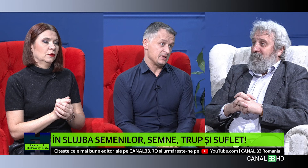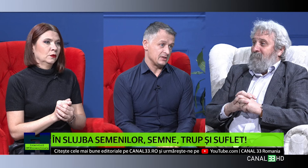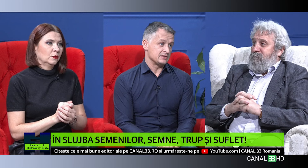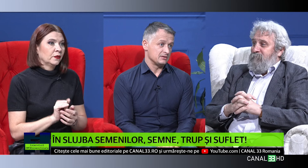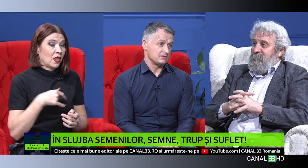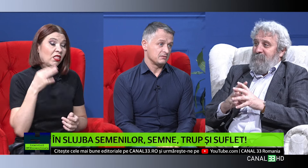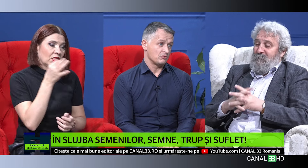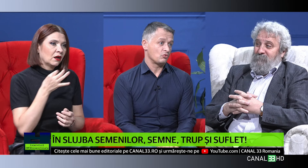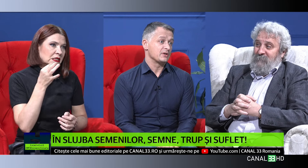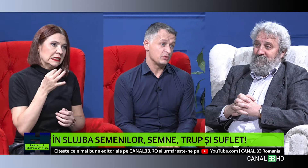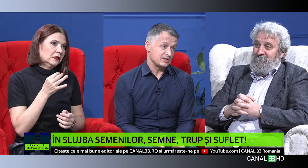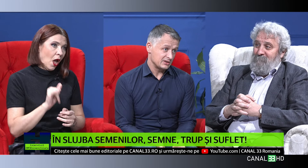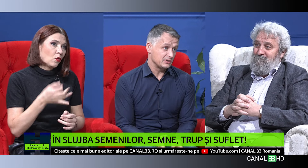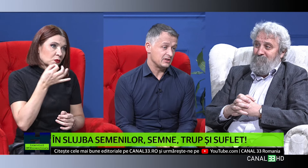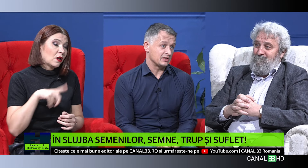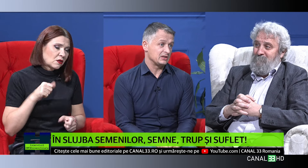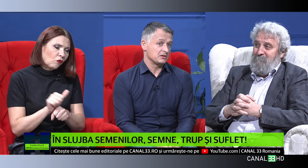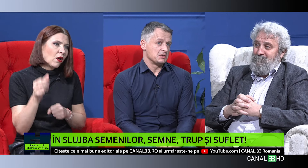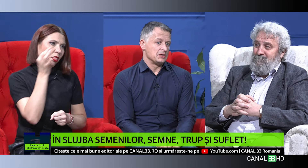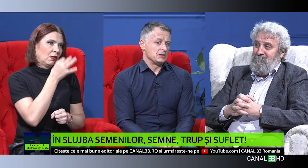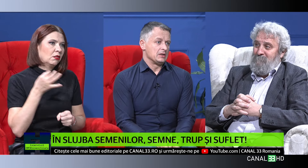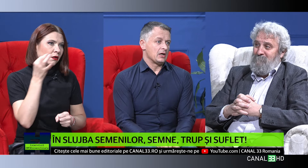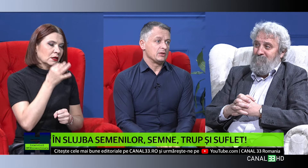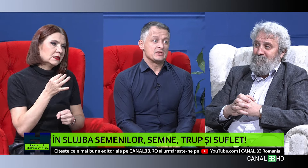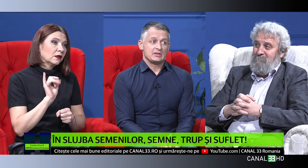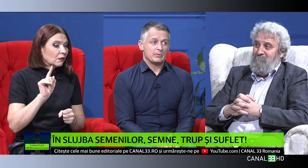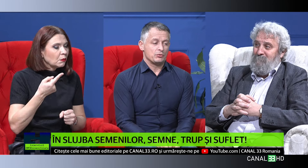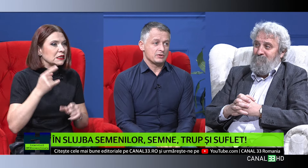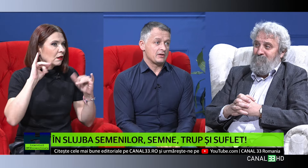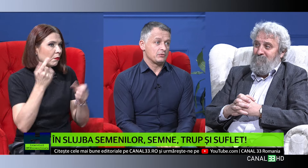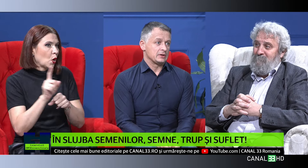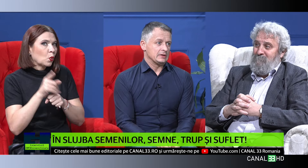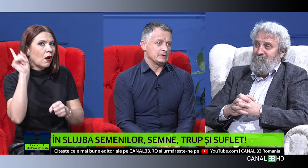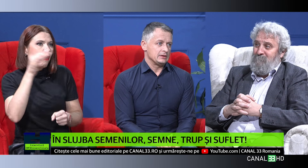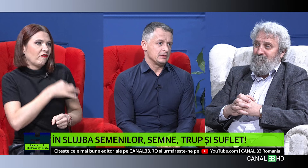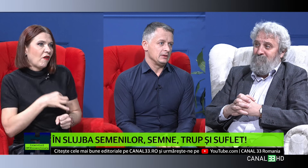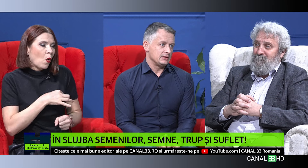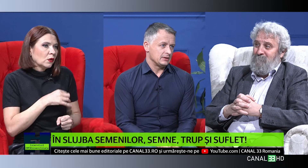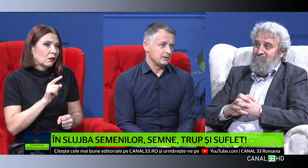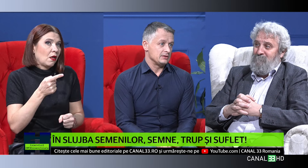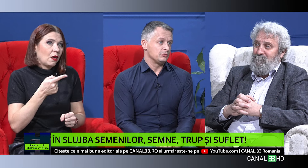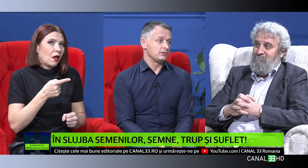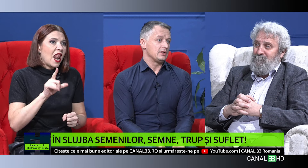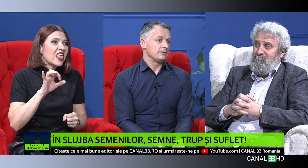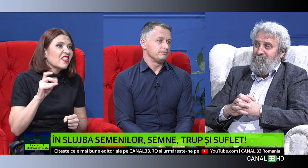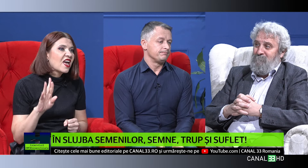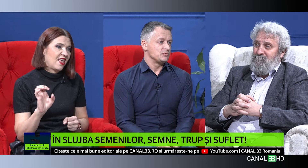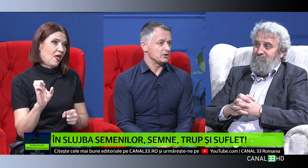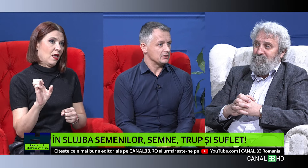e trist. Cum am spune, este destul de trist. Adică ar trebui să se întâmple lucrul ăsta la Facultatea de Litere, Institutul de